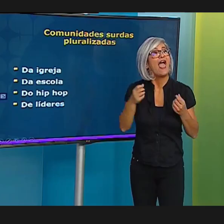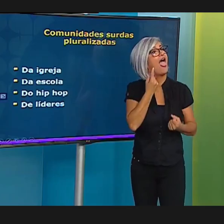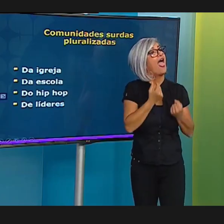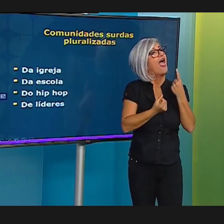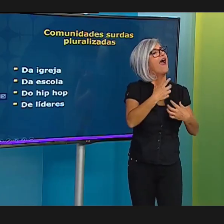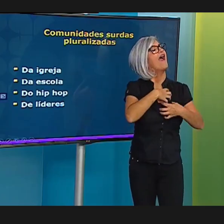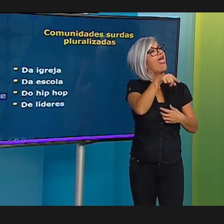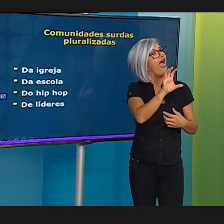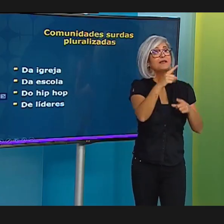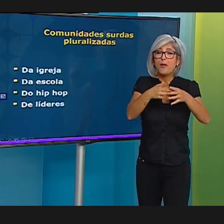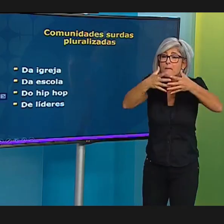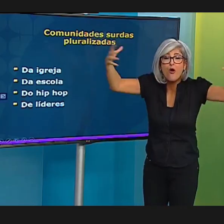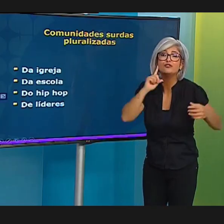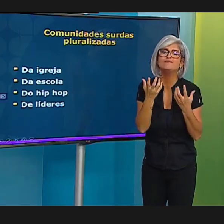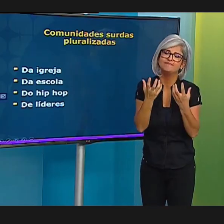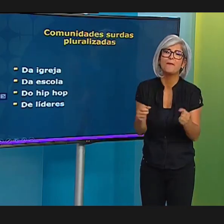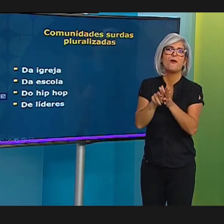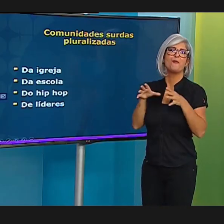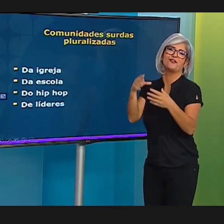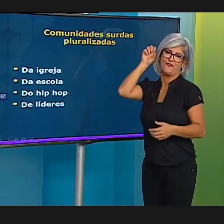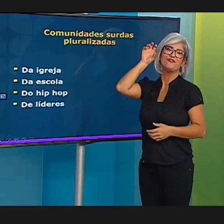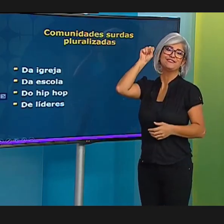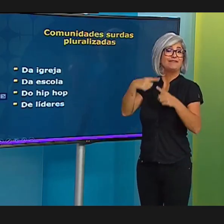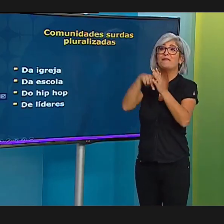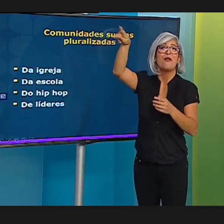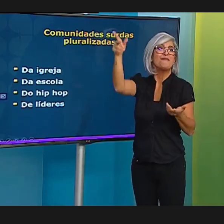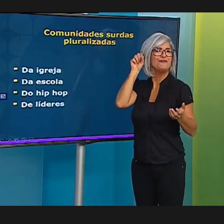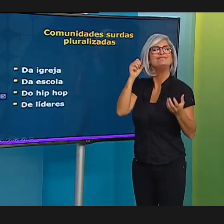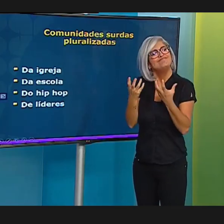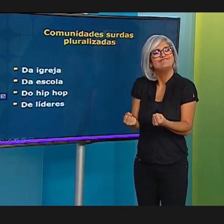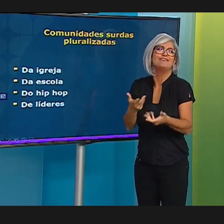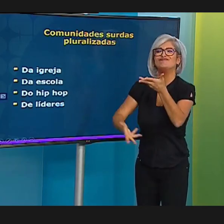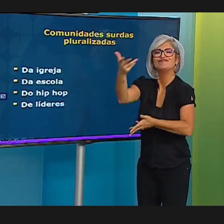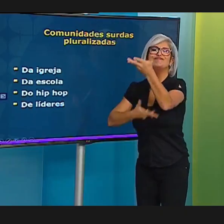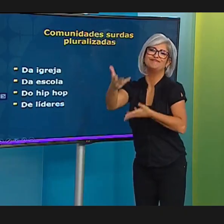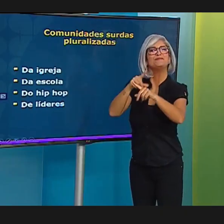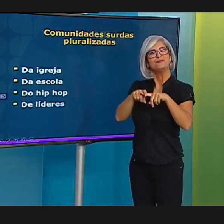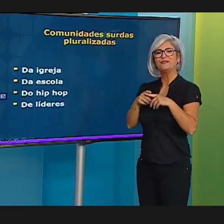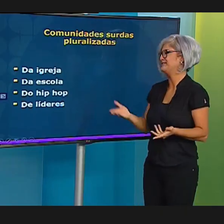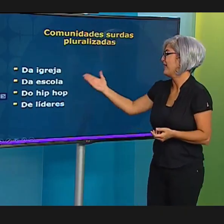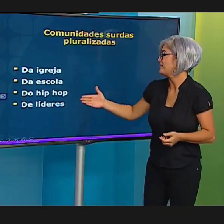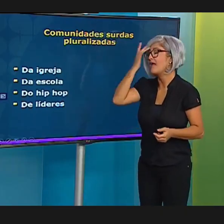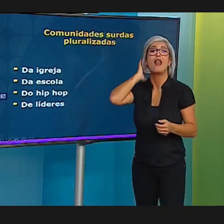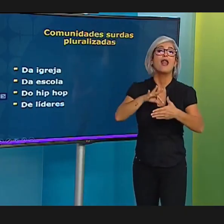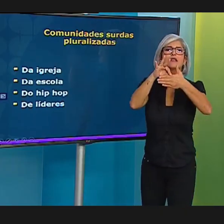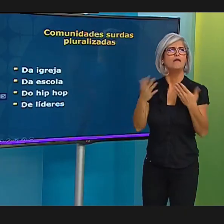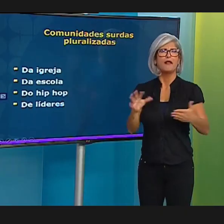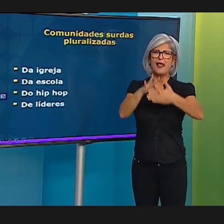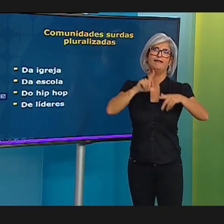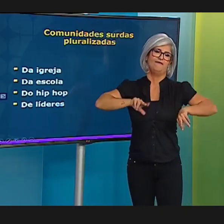ouvir, mas pelo contexto, toda a contextualidade trazida por essa comunidade. E os surdos gostam muito, mesmo sabendo que as músicas fazem mais parte da comunidade ouvinte. Surdos